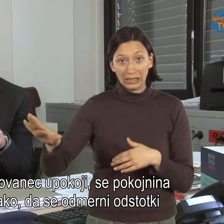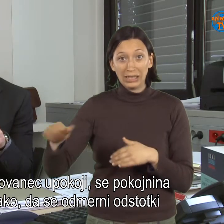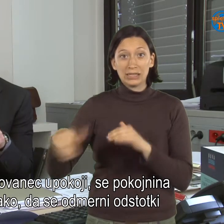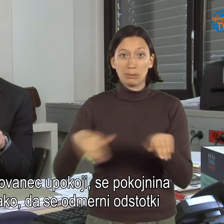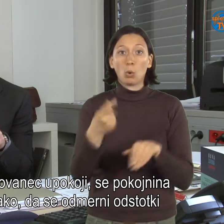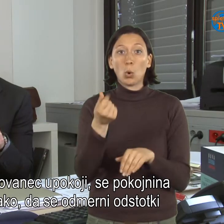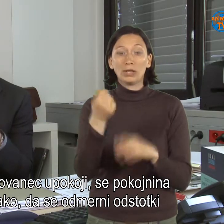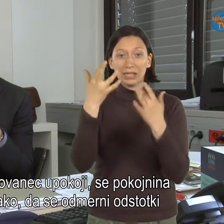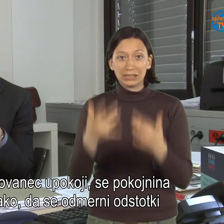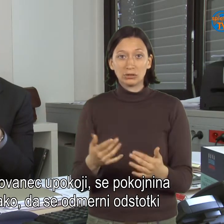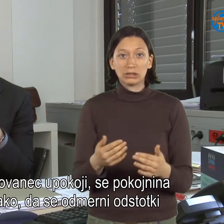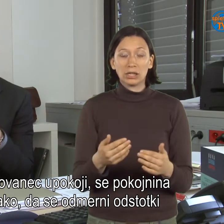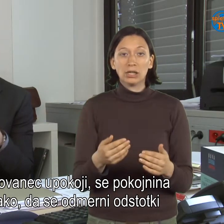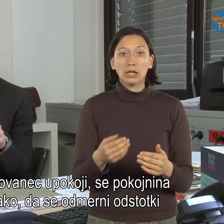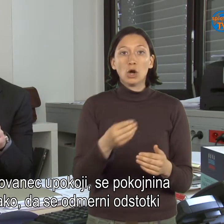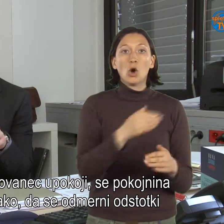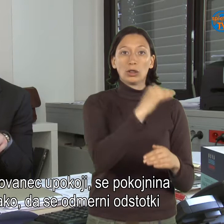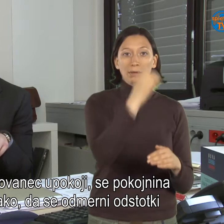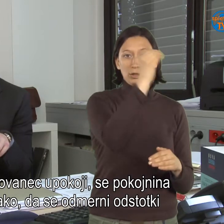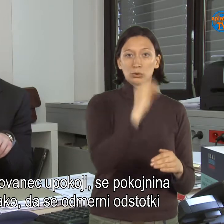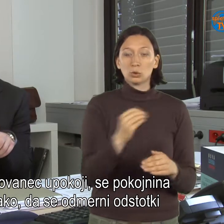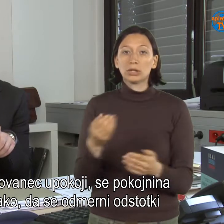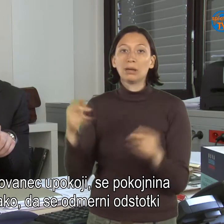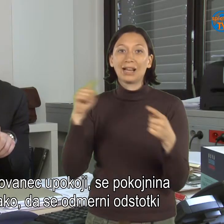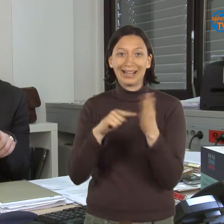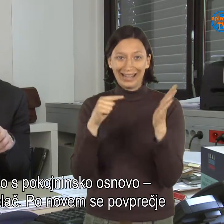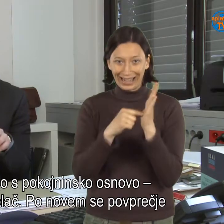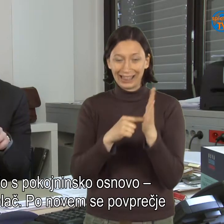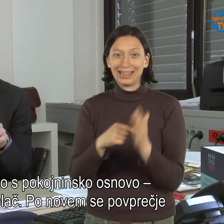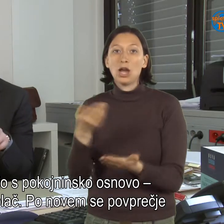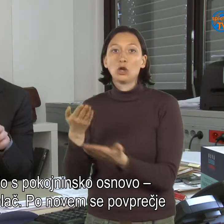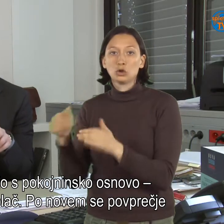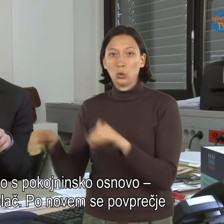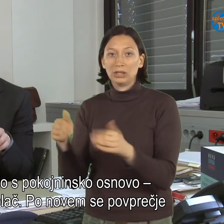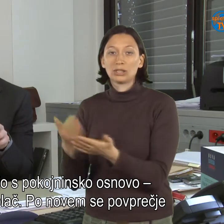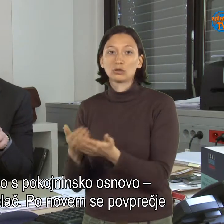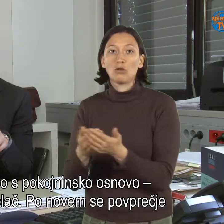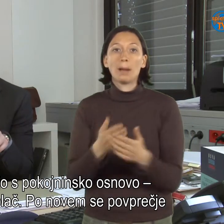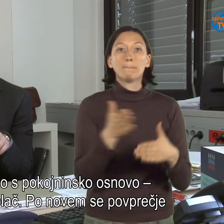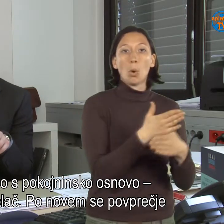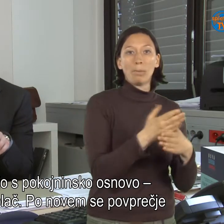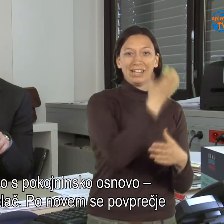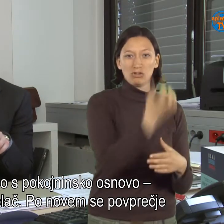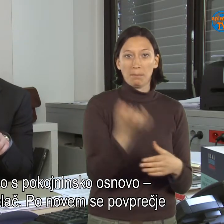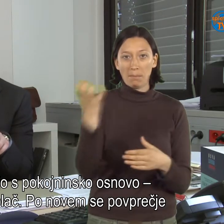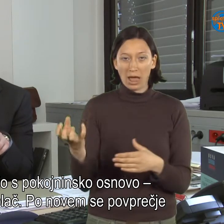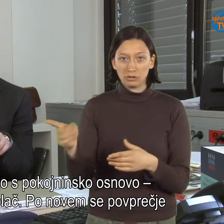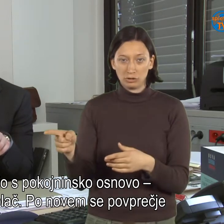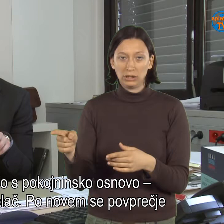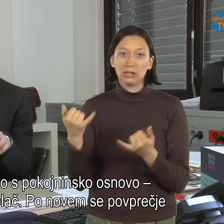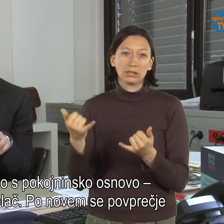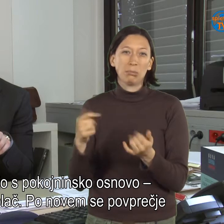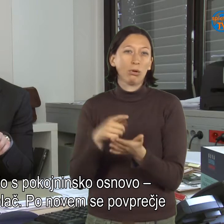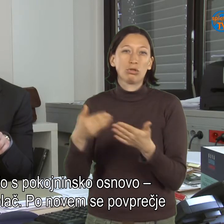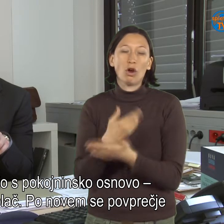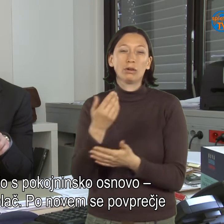se pokojnina izračuna tako, da se odmerni odstotki pomnožijo s pokojninsko osnovo, se pravi povprečje plač, ki jih je imel, zdaj